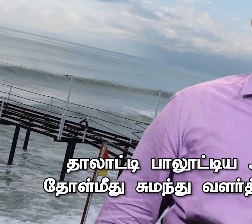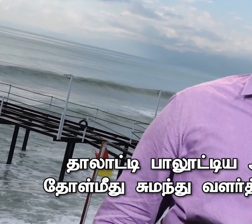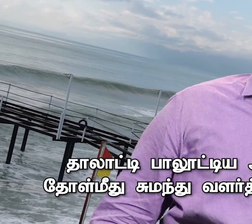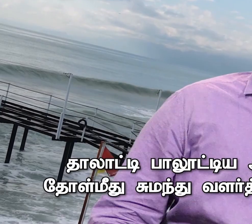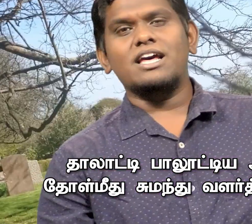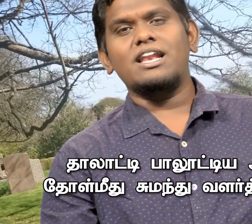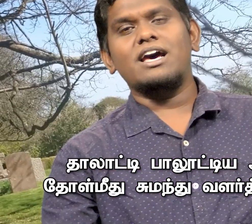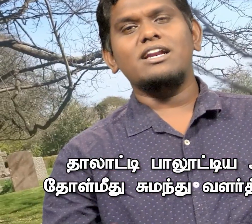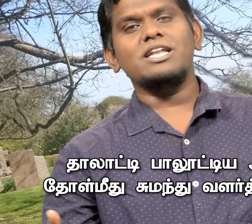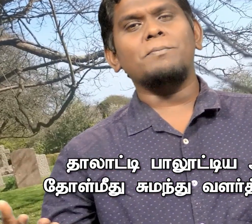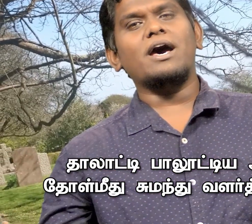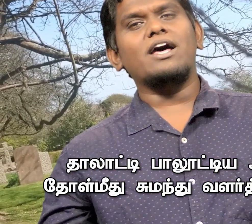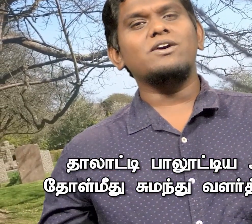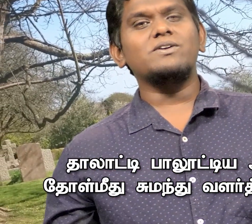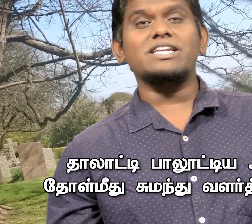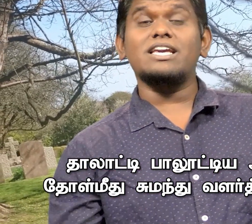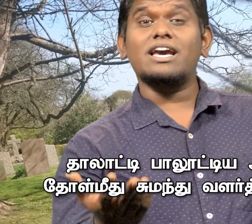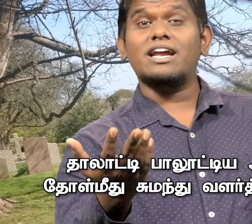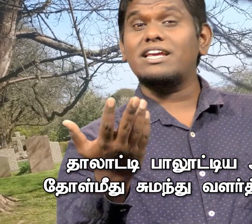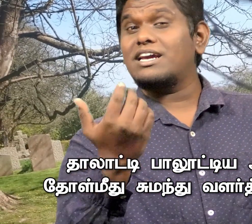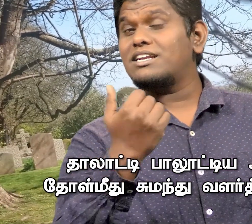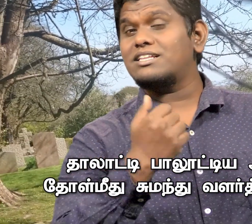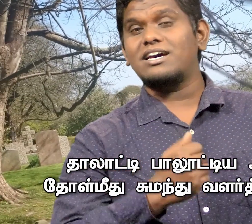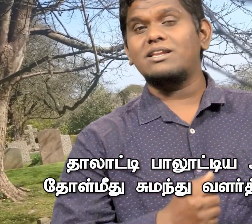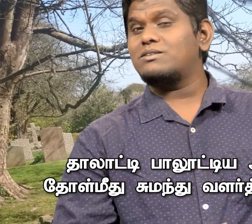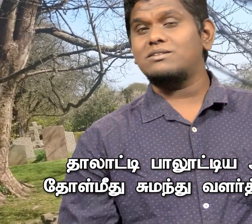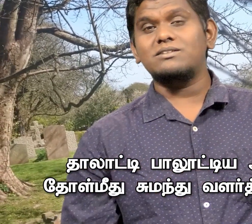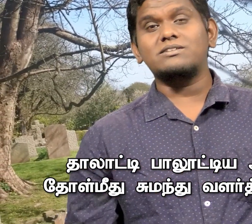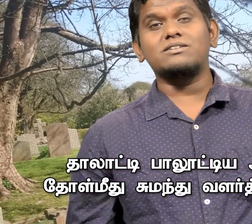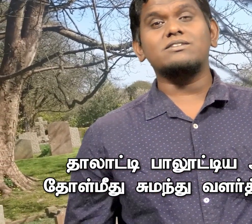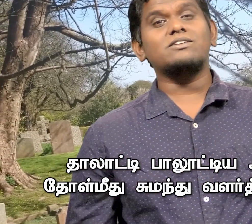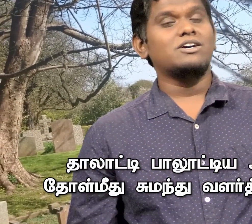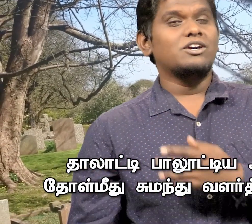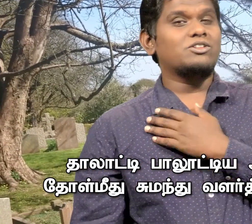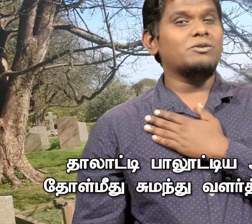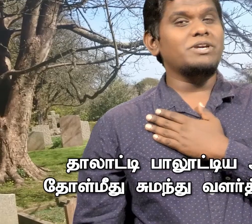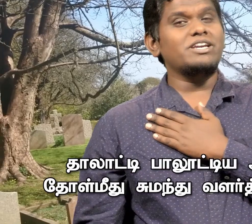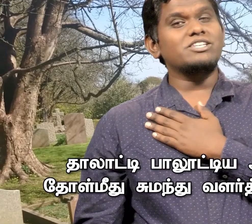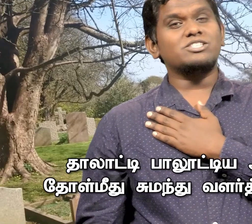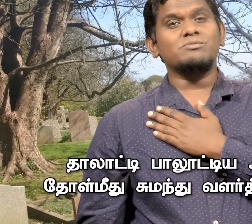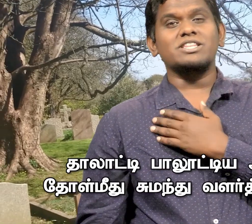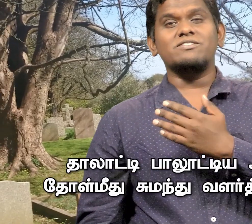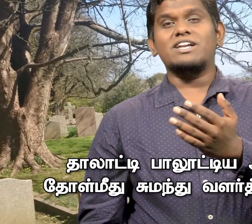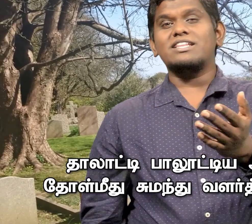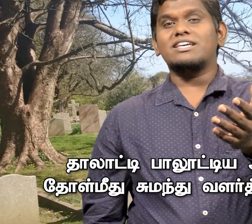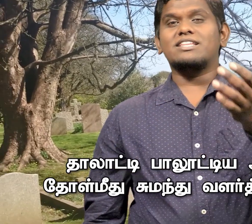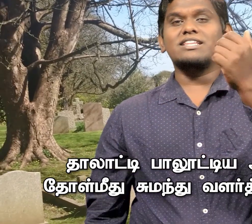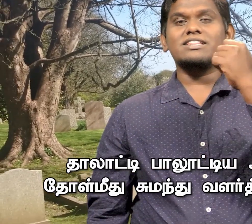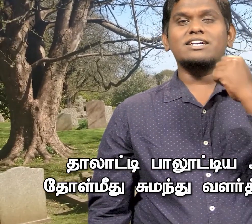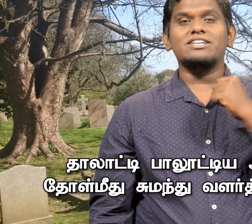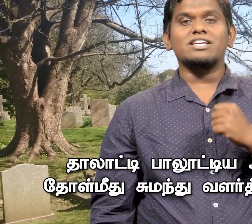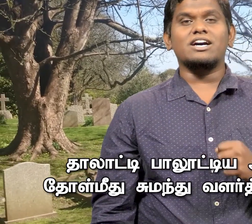தடுத்தாலும் தாலாட்டி பாலூட்டி அன்னை எழுதாலும் தோல் மீது சுமந்து